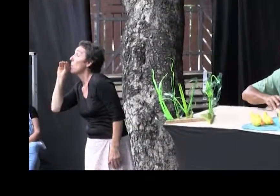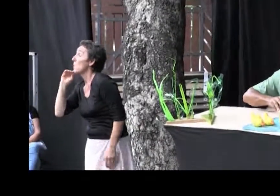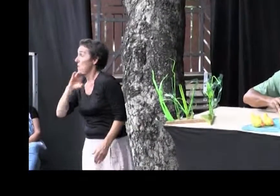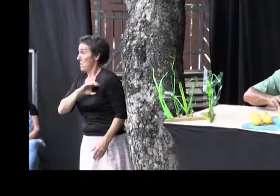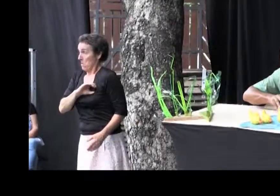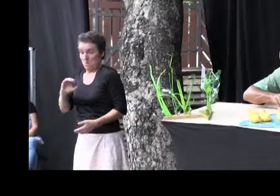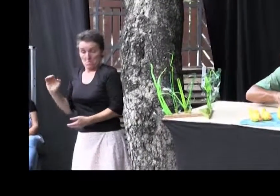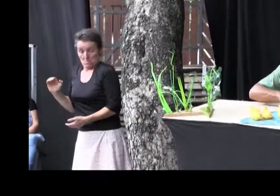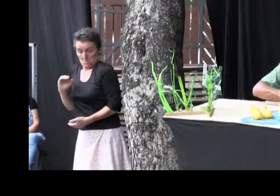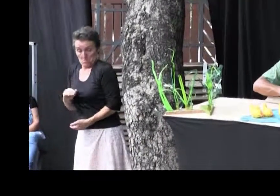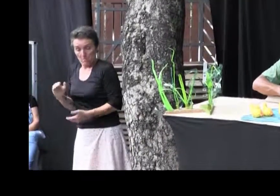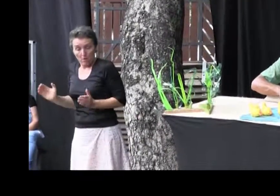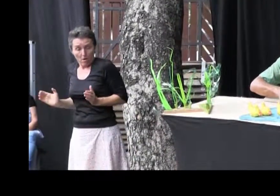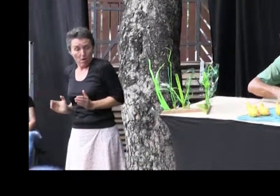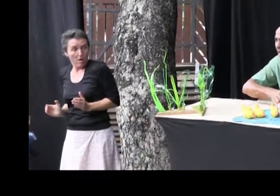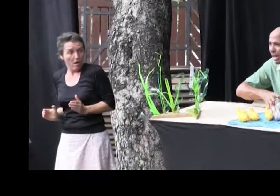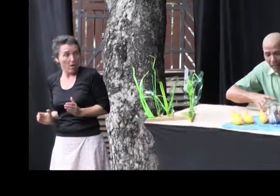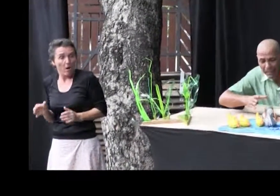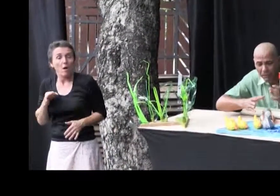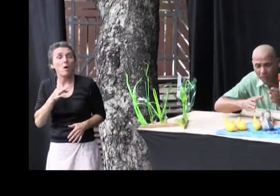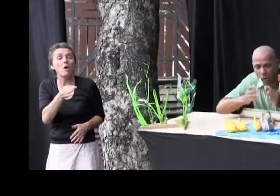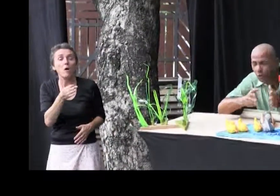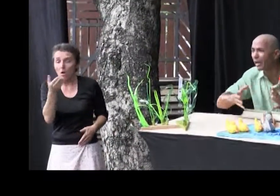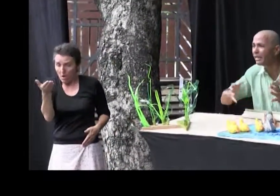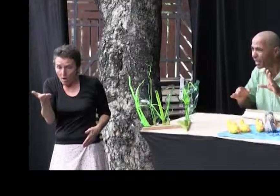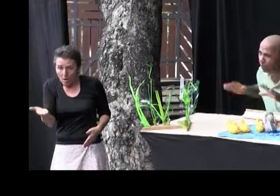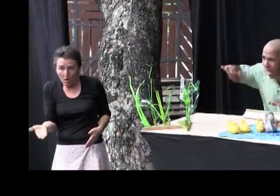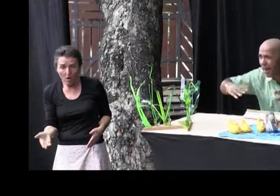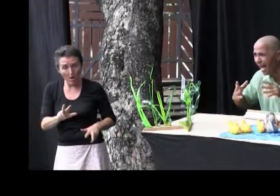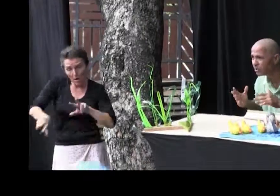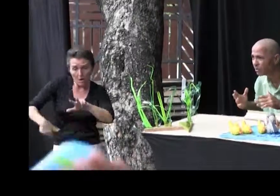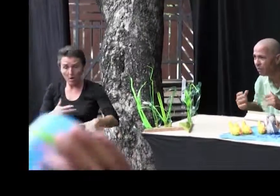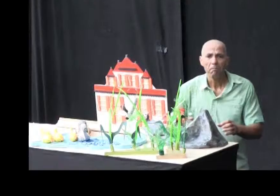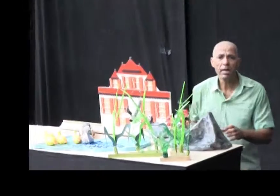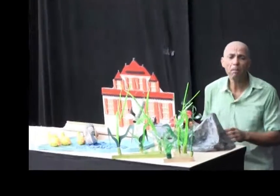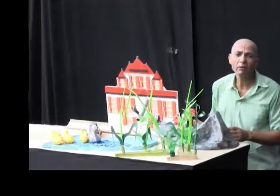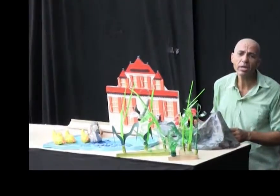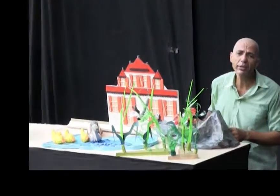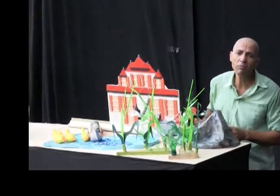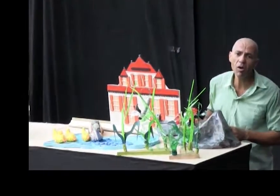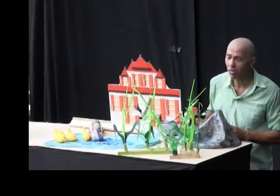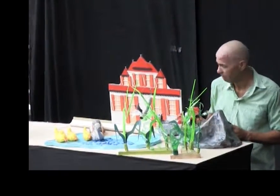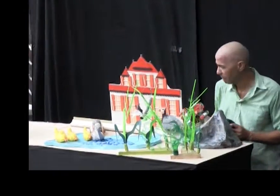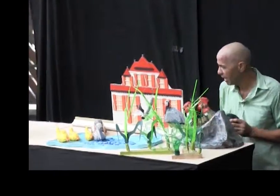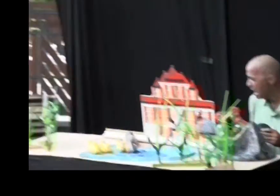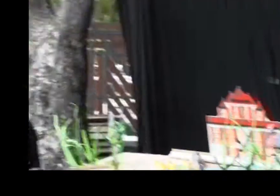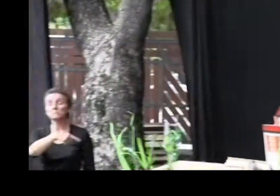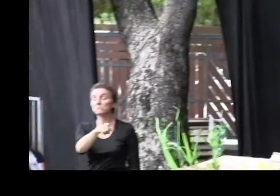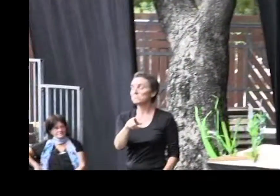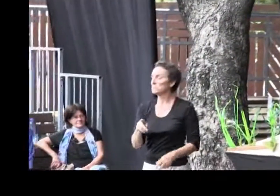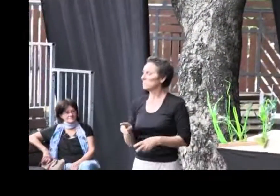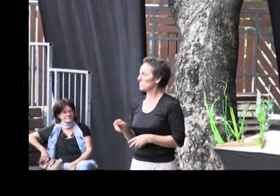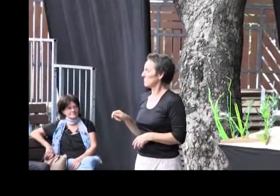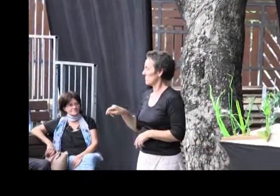là essaye défendre son dernier, là essaye montre son qualité pour la neige. Mais le bon animaux,